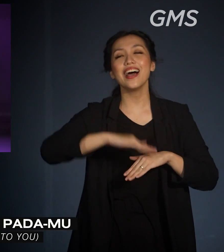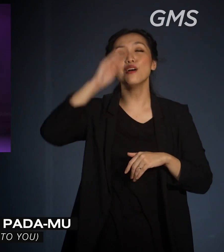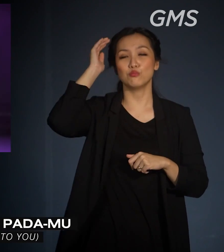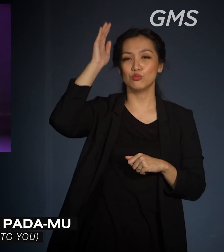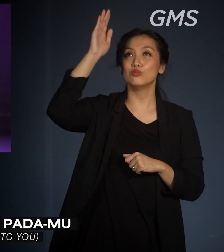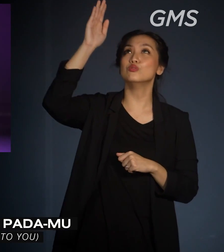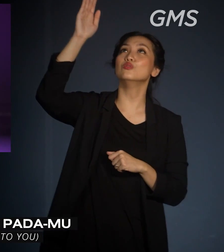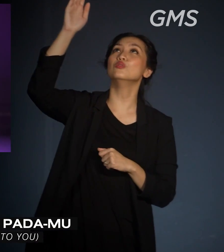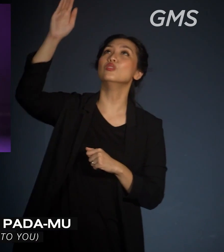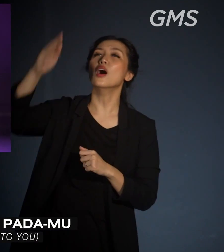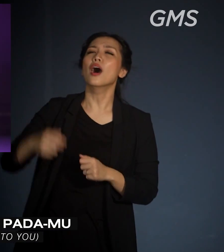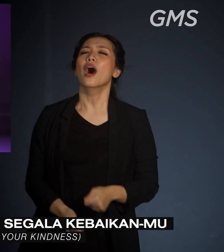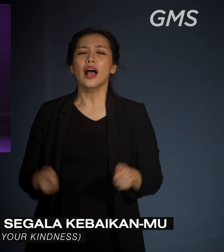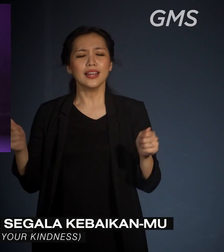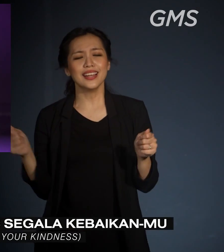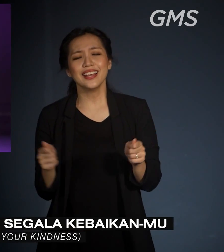padamu.